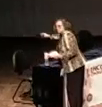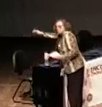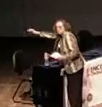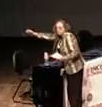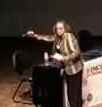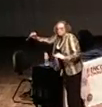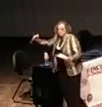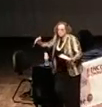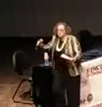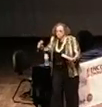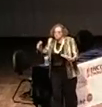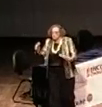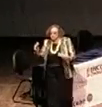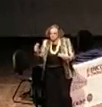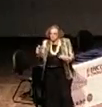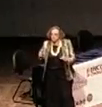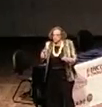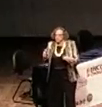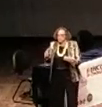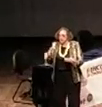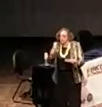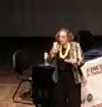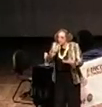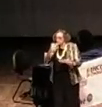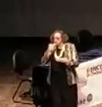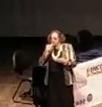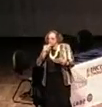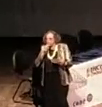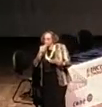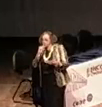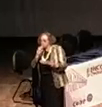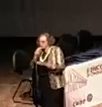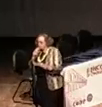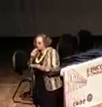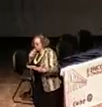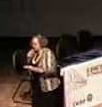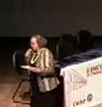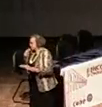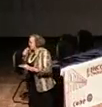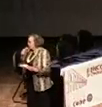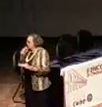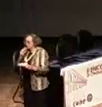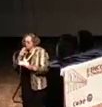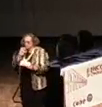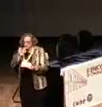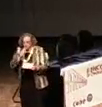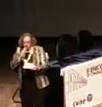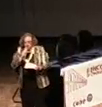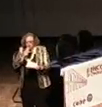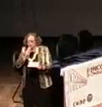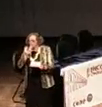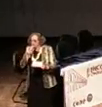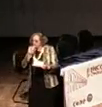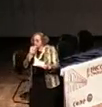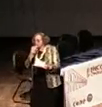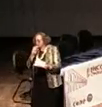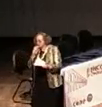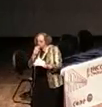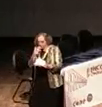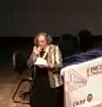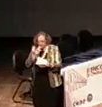secaneo tende abrangência de atuação a princípio Michel super esclarecedora e